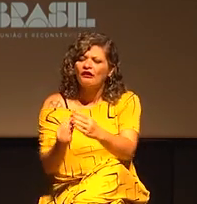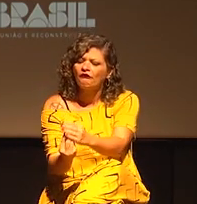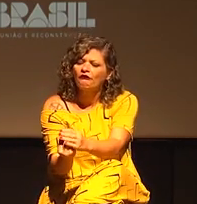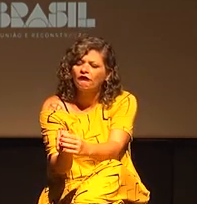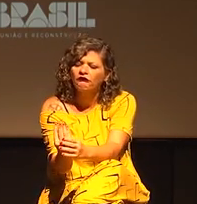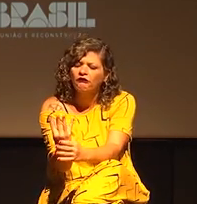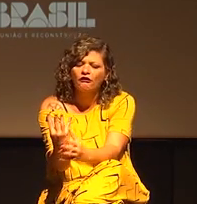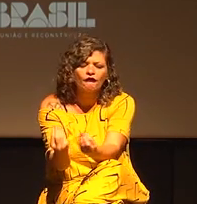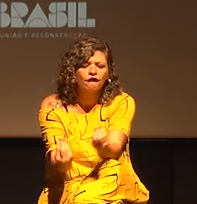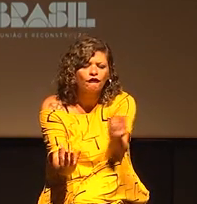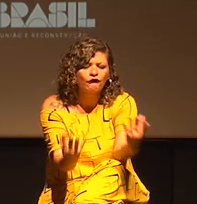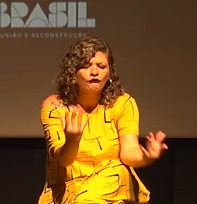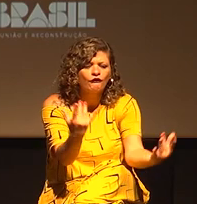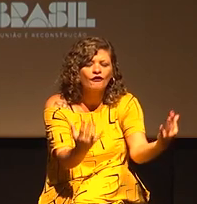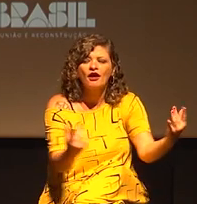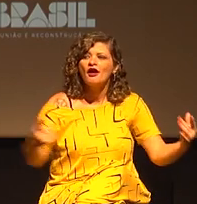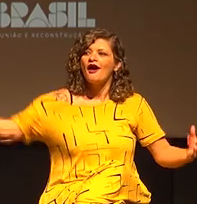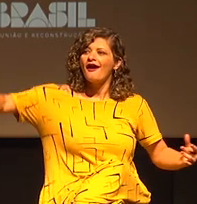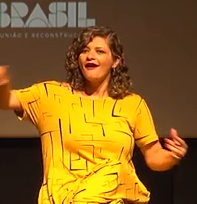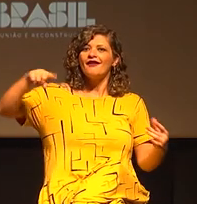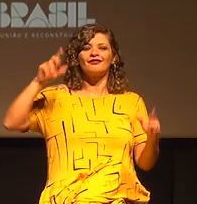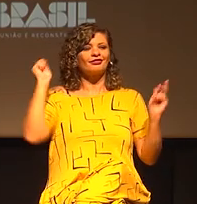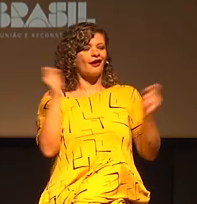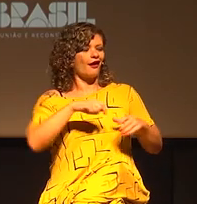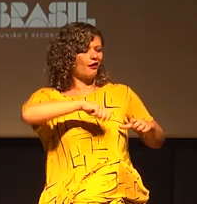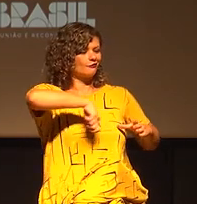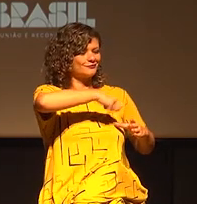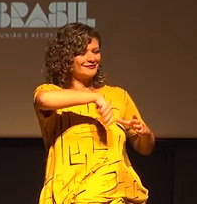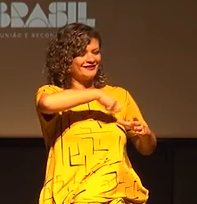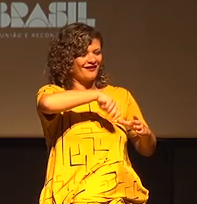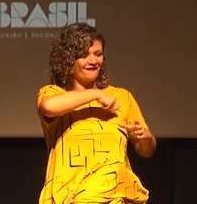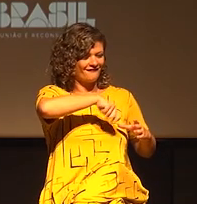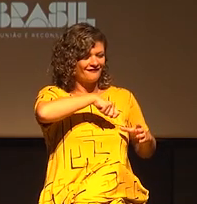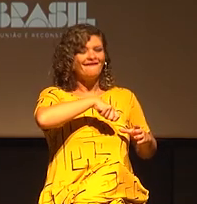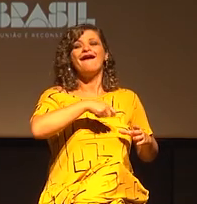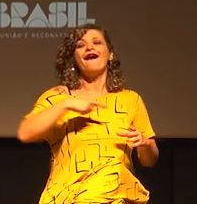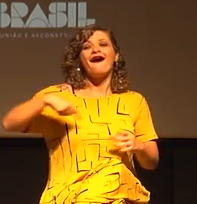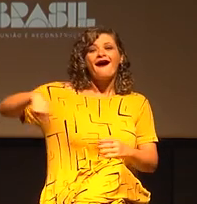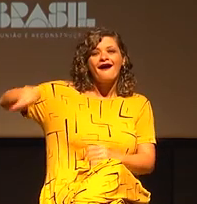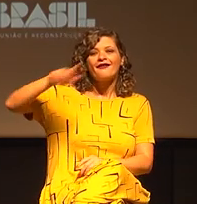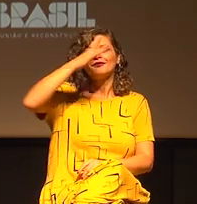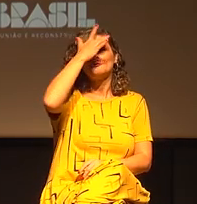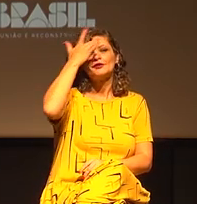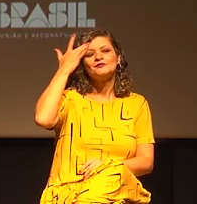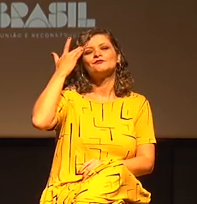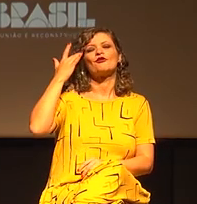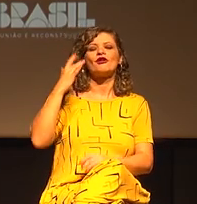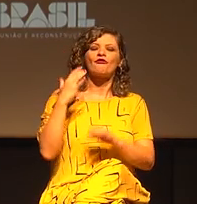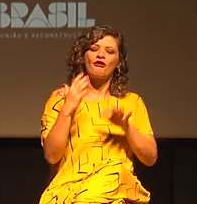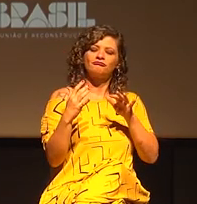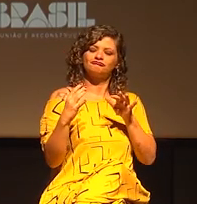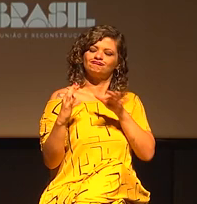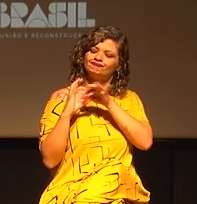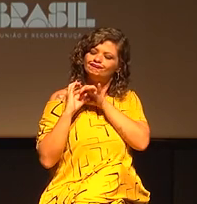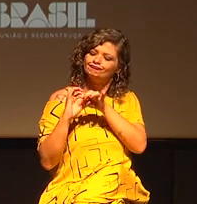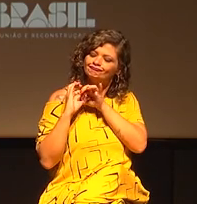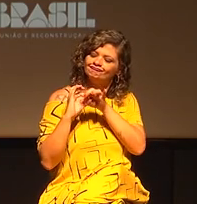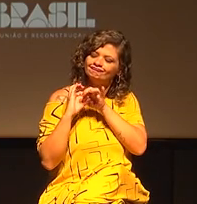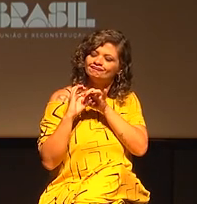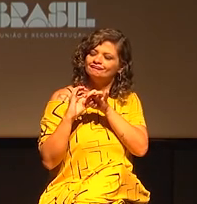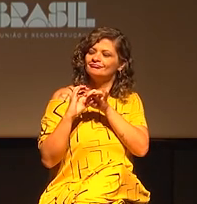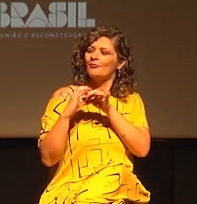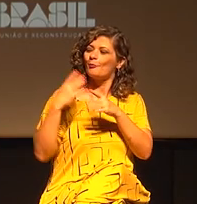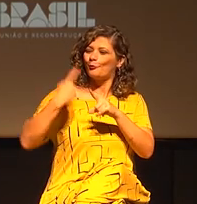terra que vai parar na panela deles então é o lugar que as pessoas acabam criando esse vínculo com você porque fazer